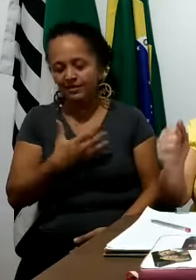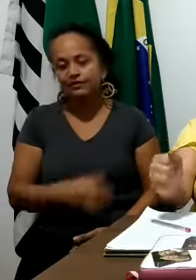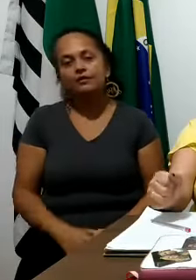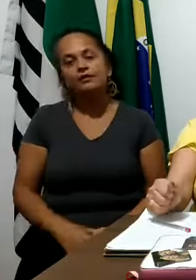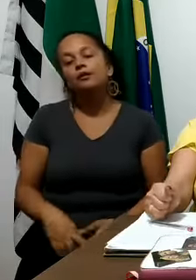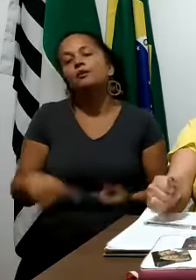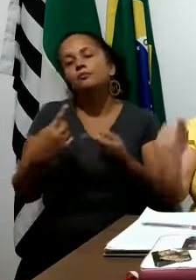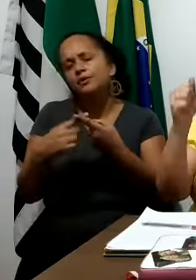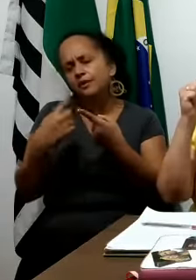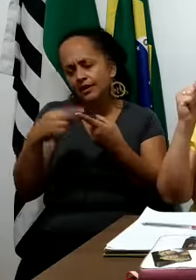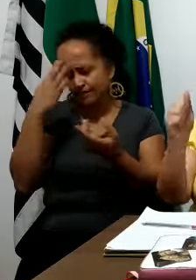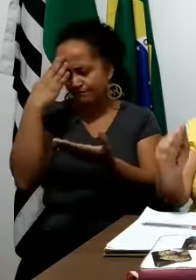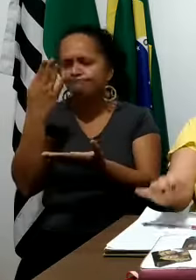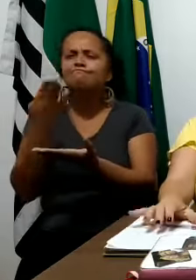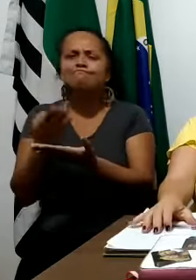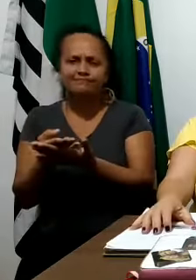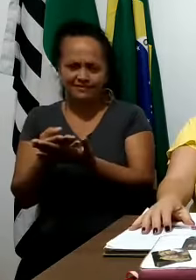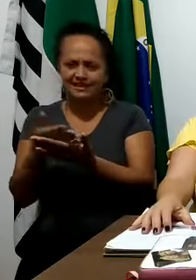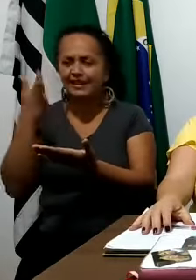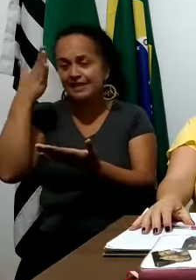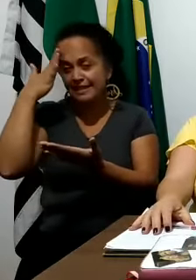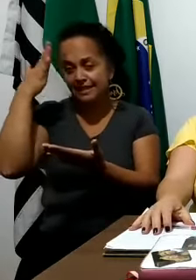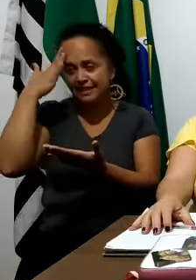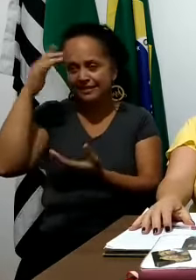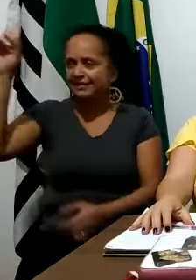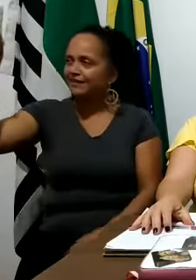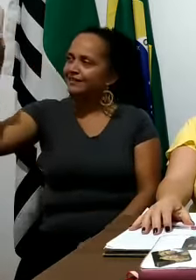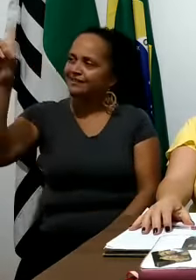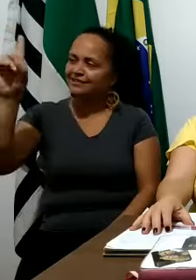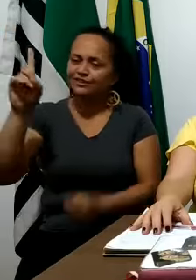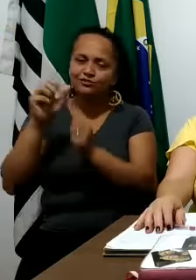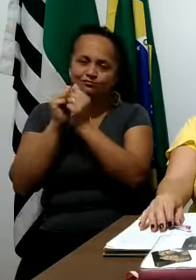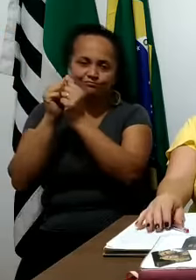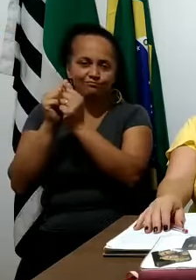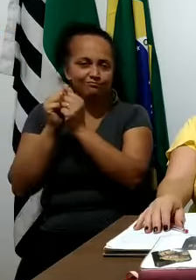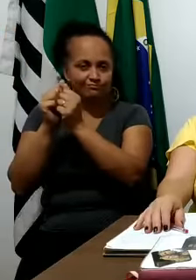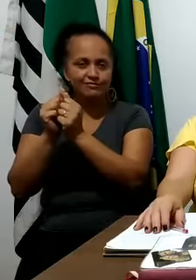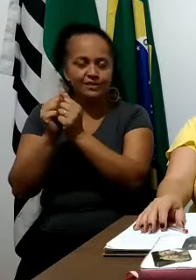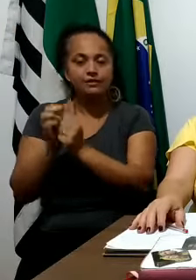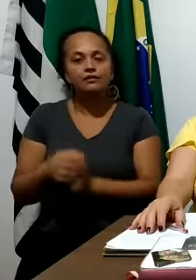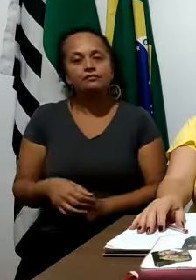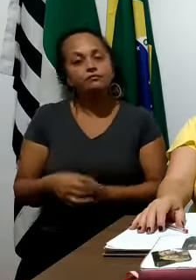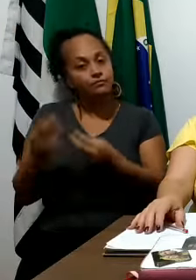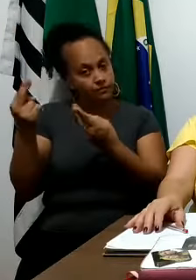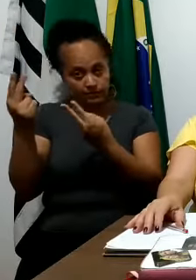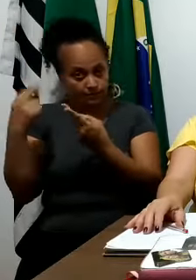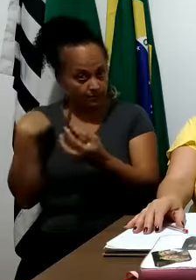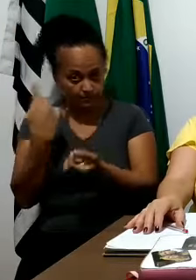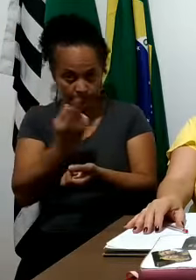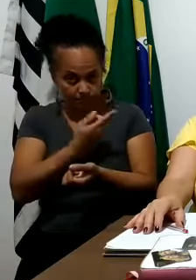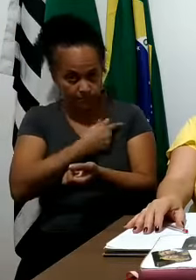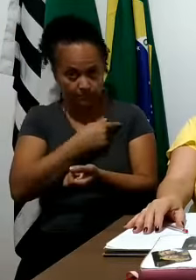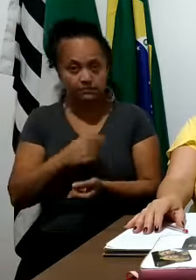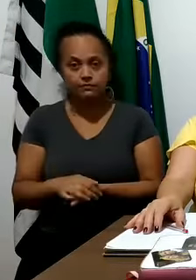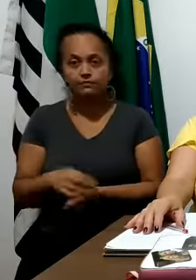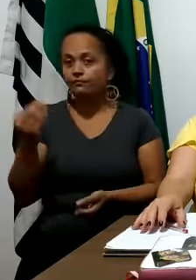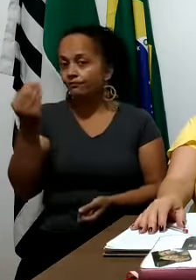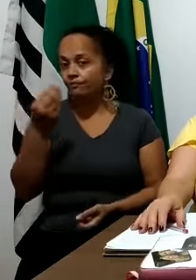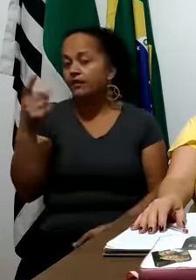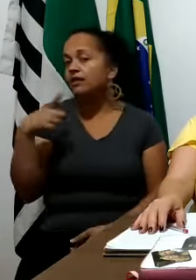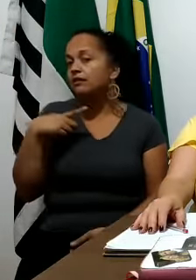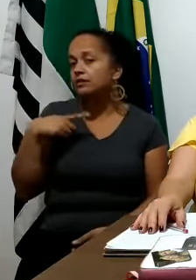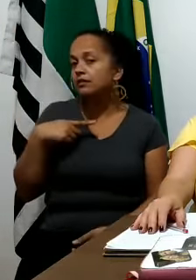tinha convicção que o pai estava com ele. E assim é nós, né? Quando a gente está num momento mais difícil, onde a